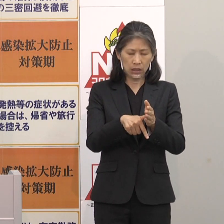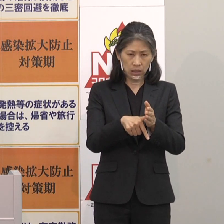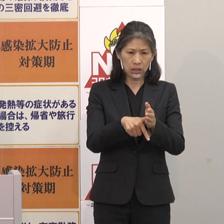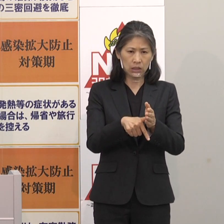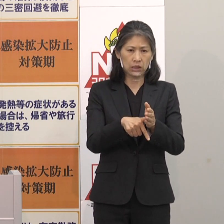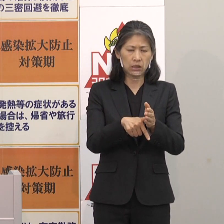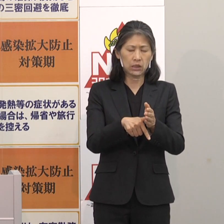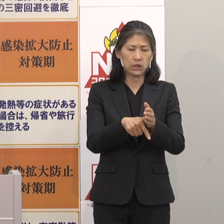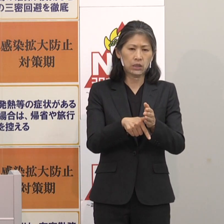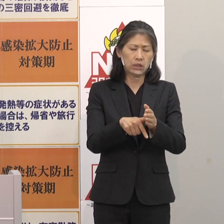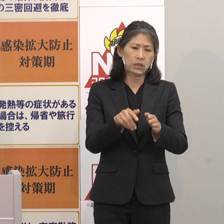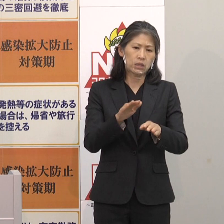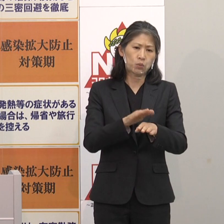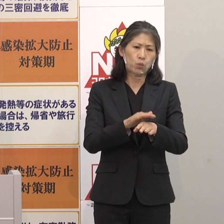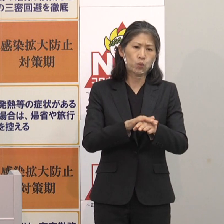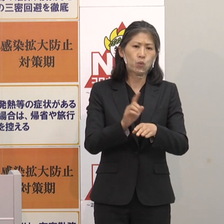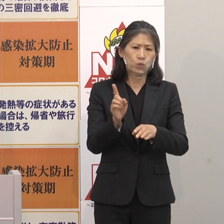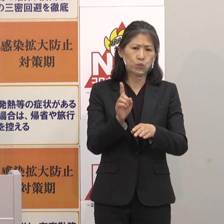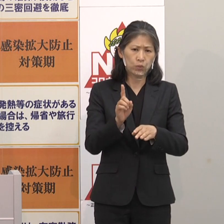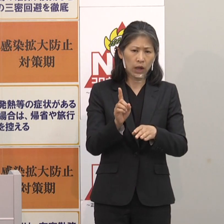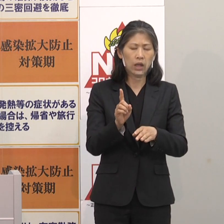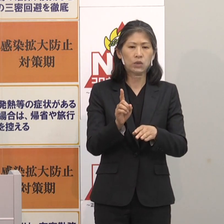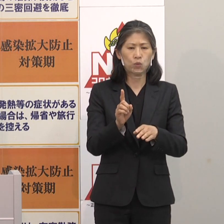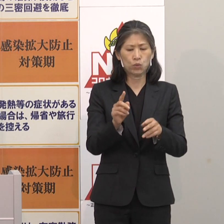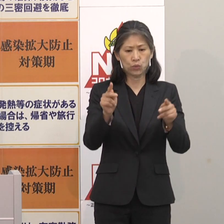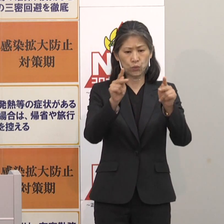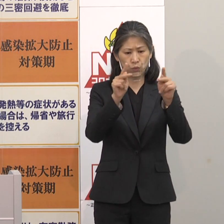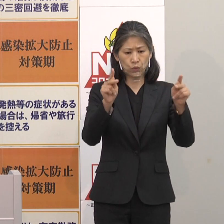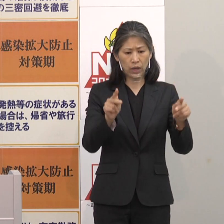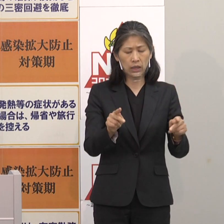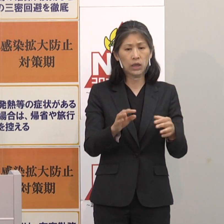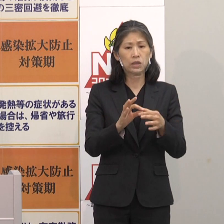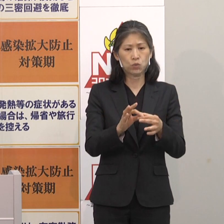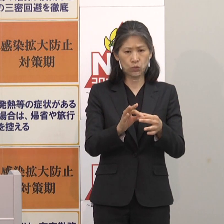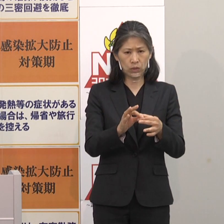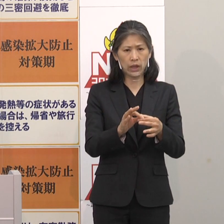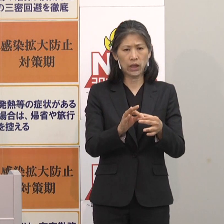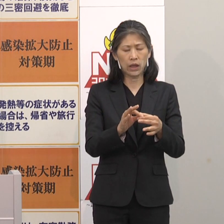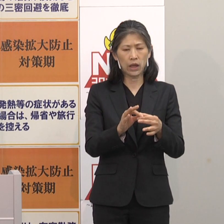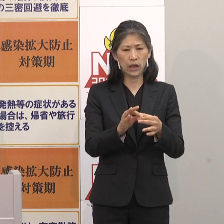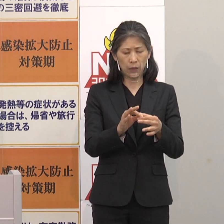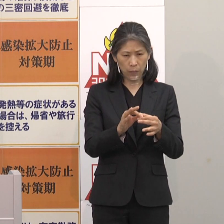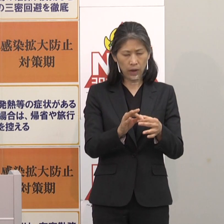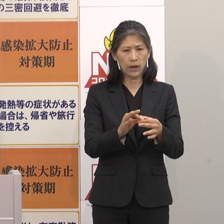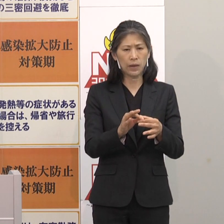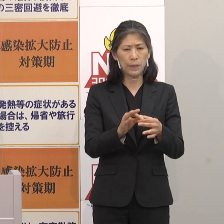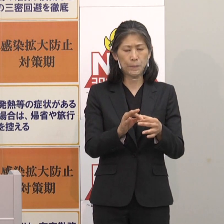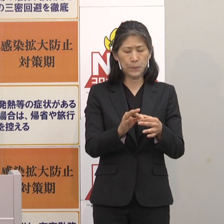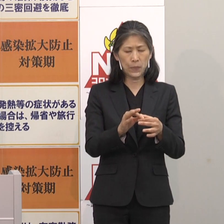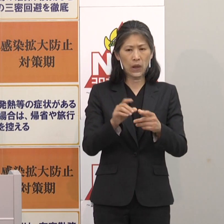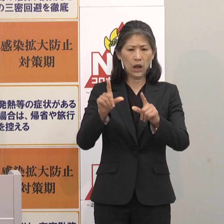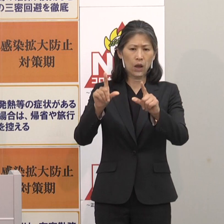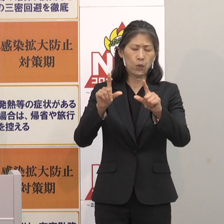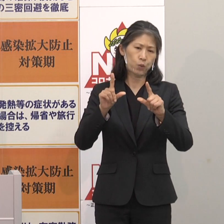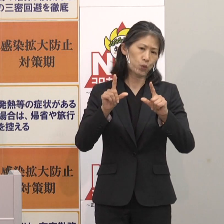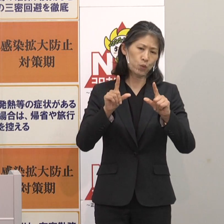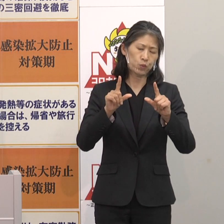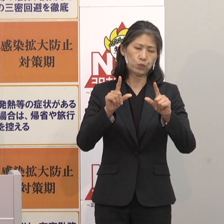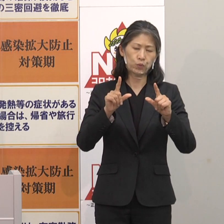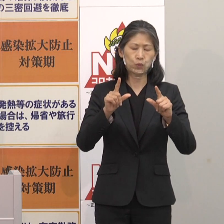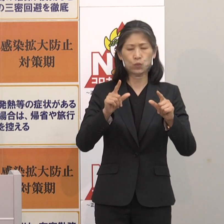課題としての検討といったことはまだ私自身は報告を受けており